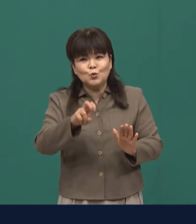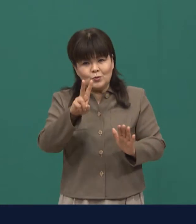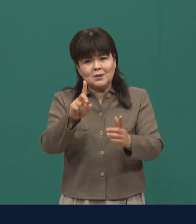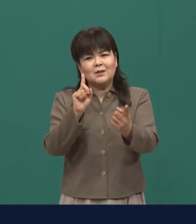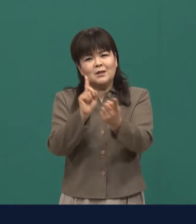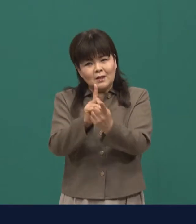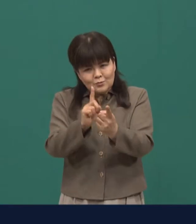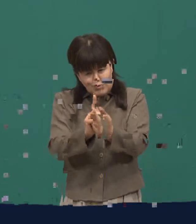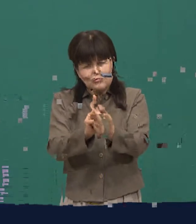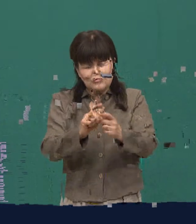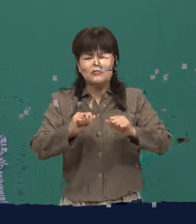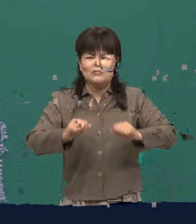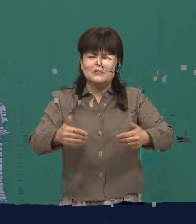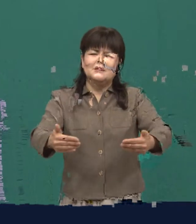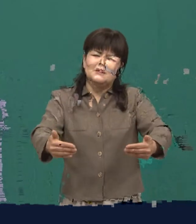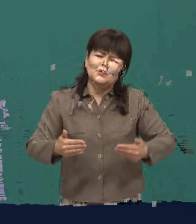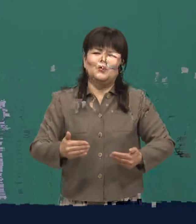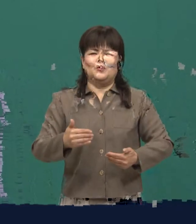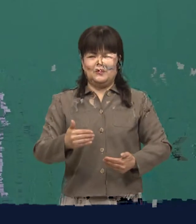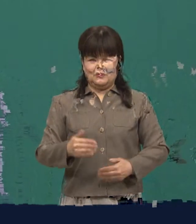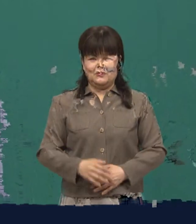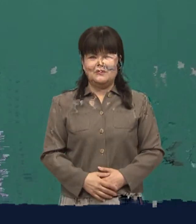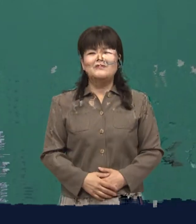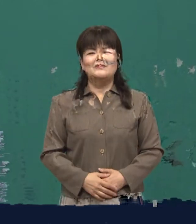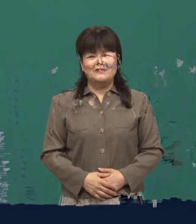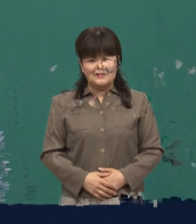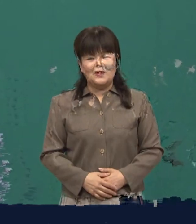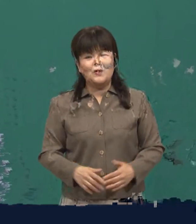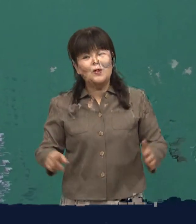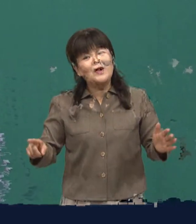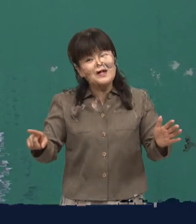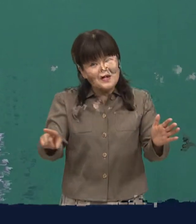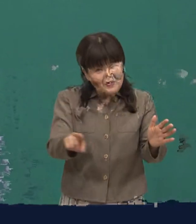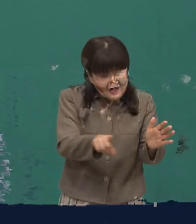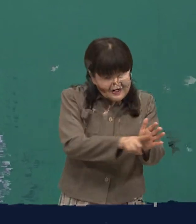の項目に対応することが必要です。